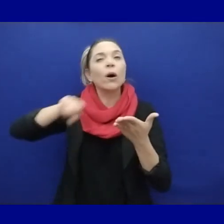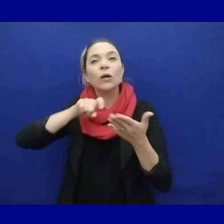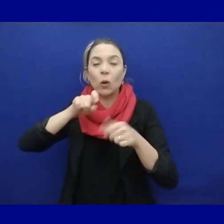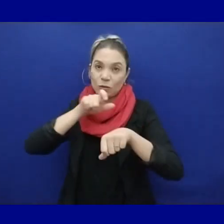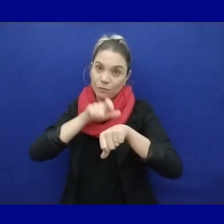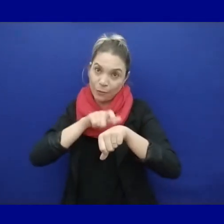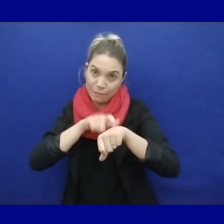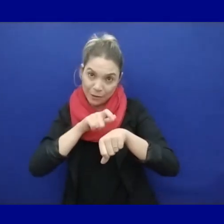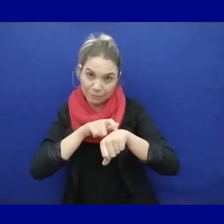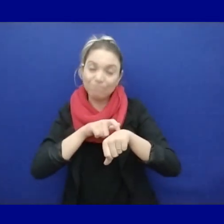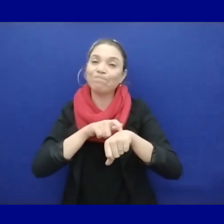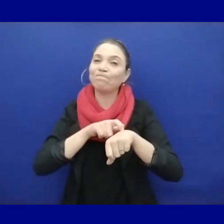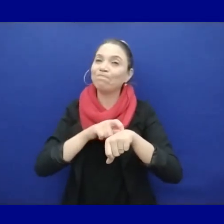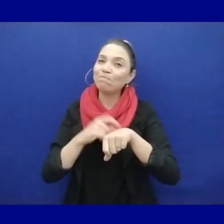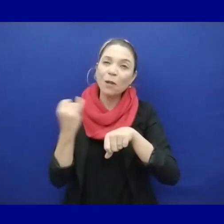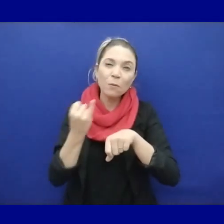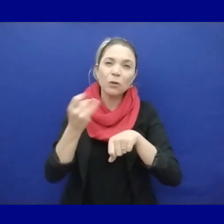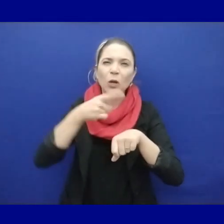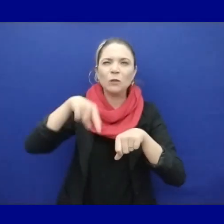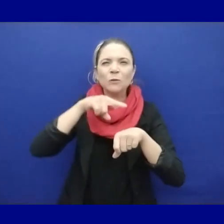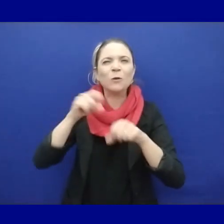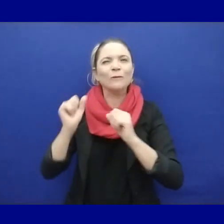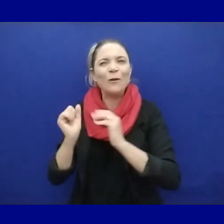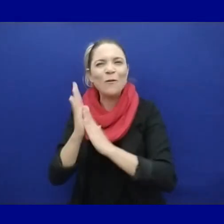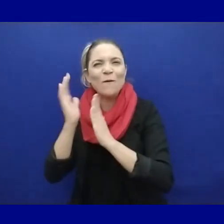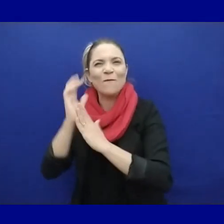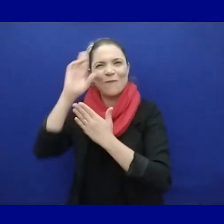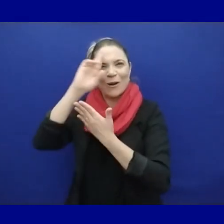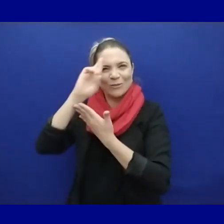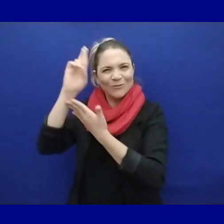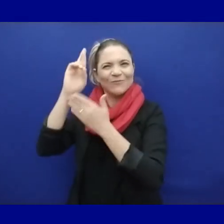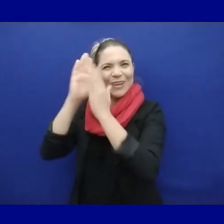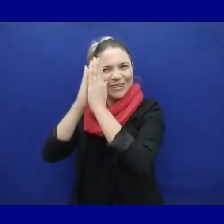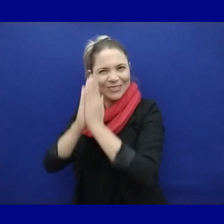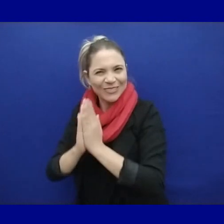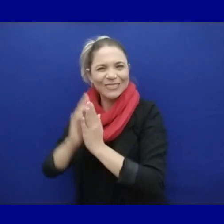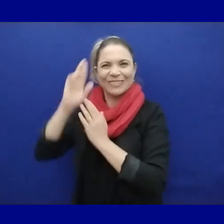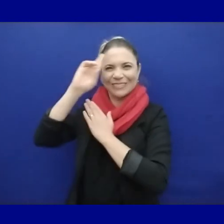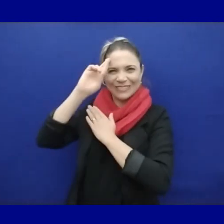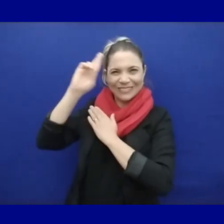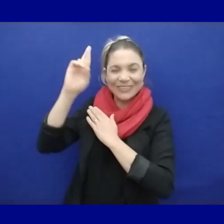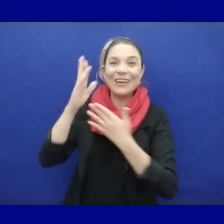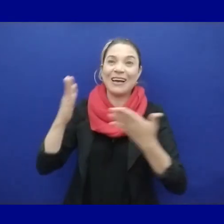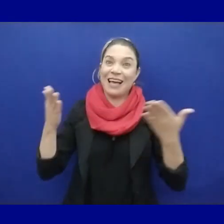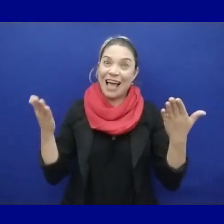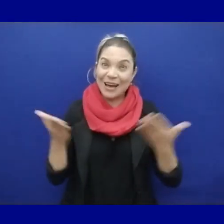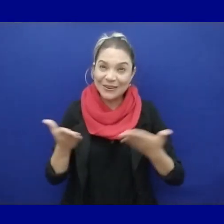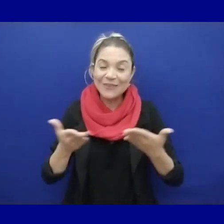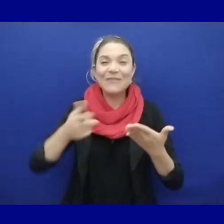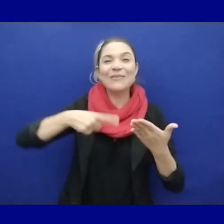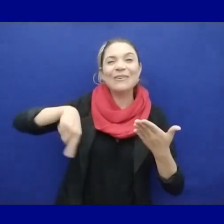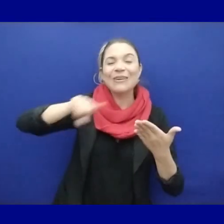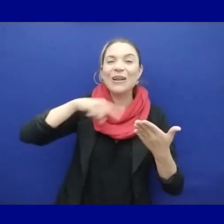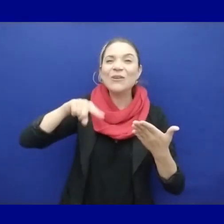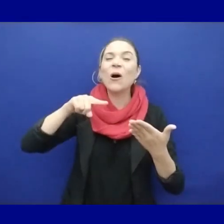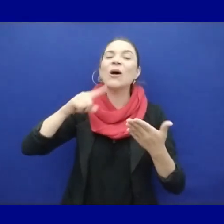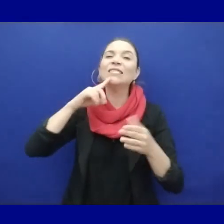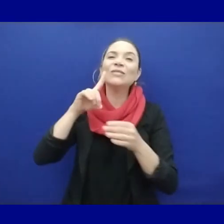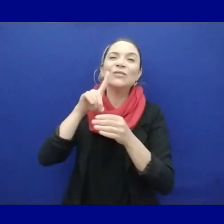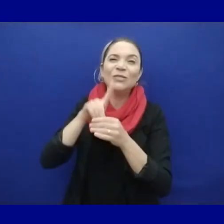momento nós continuaremos em atitude de louvor e adoração ao Senhor, agora por meio